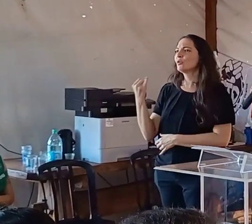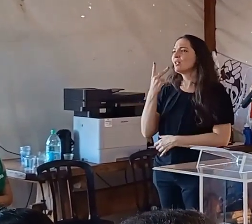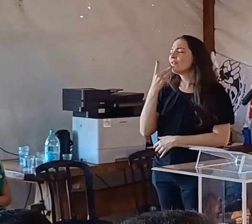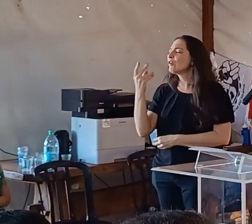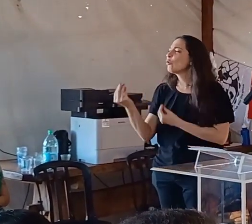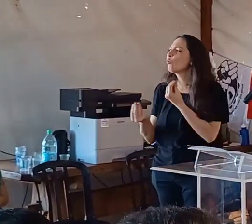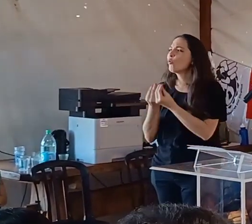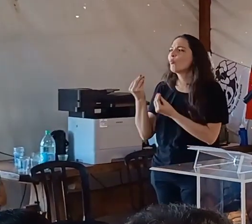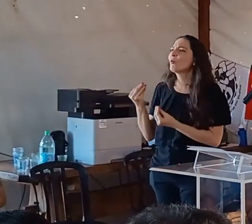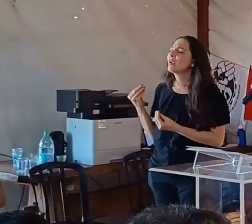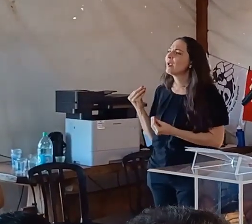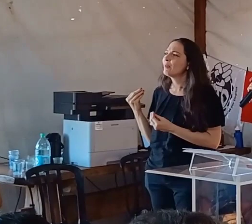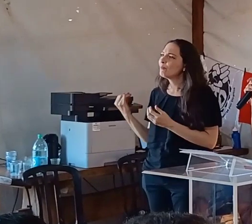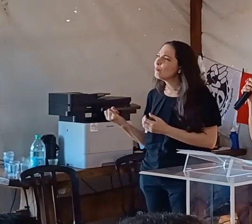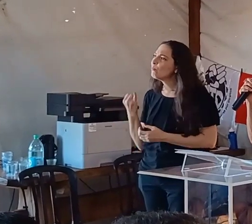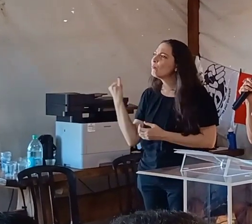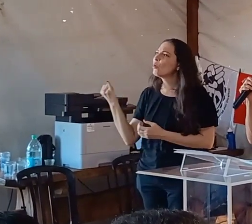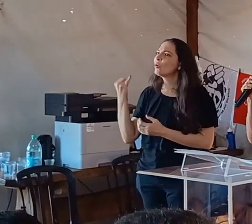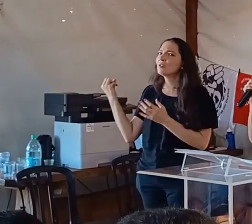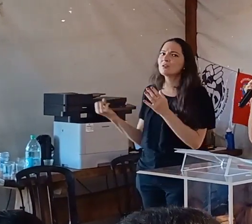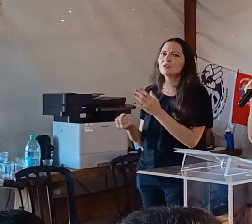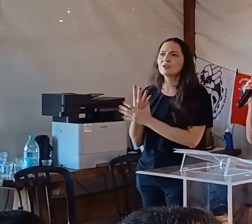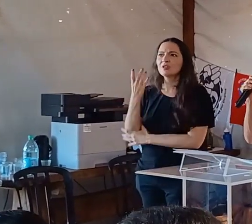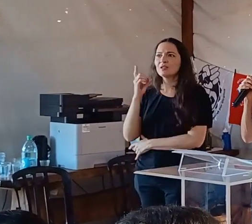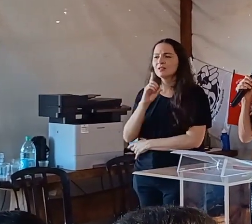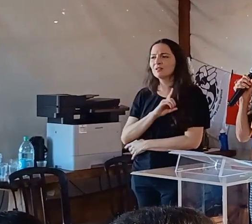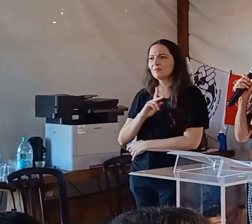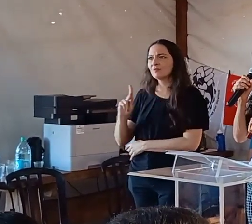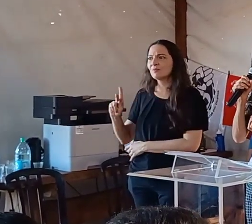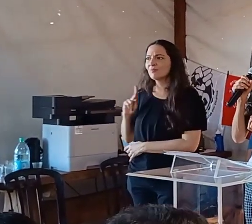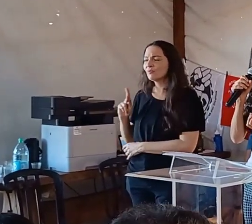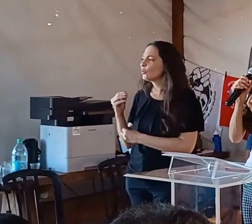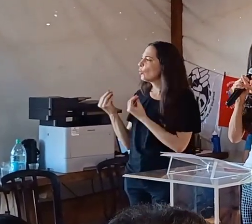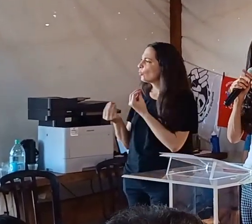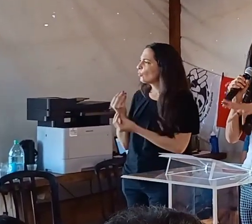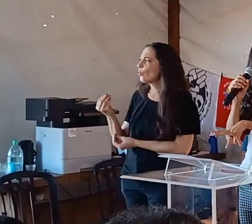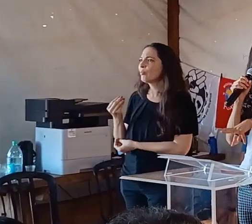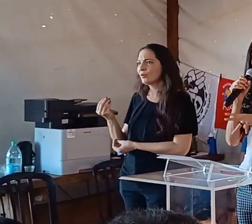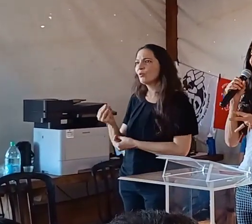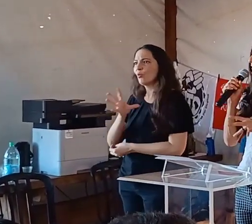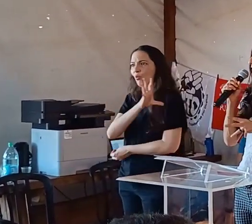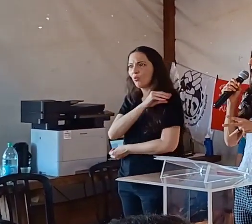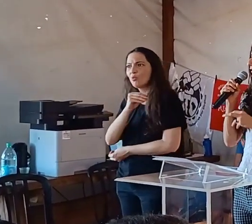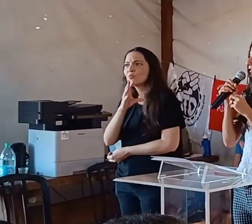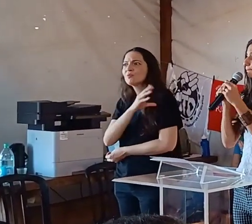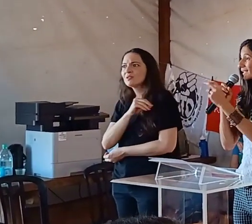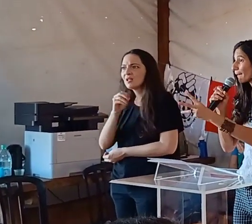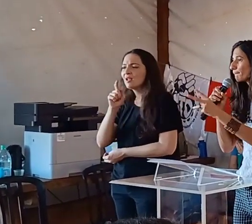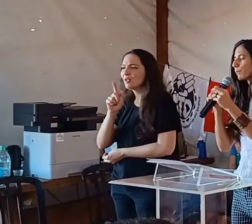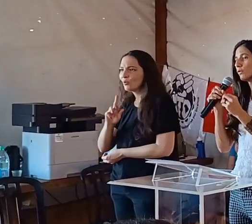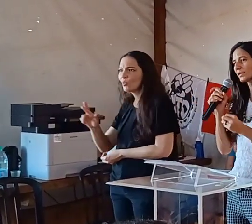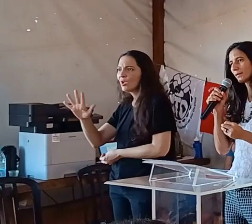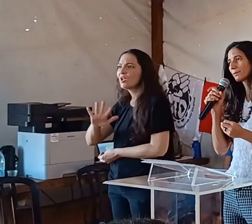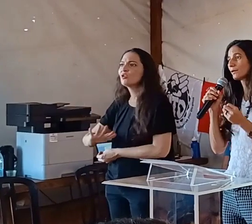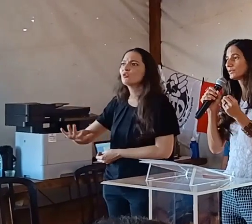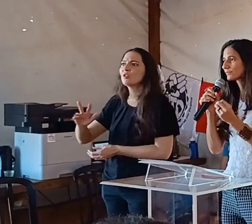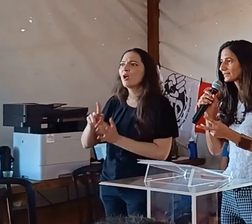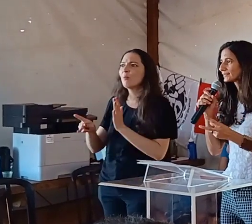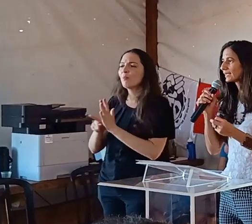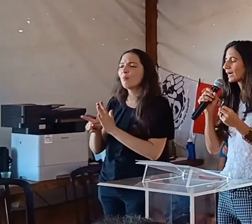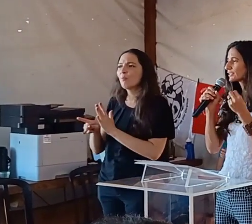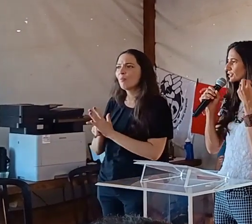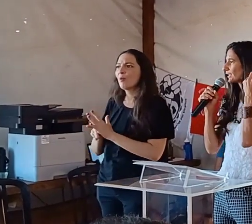Como é bonito esse reconhecimento pelo Conselho Regional de Serviço Social, que a presidenta está aqui, pela PUC,